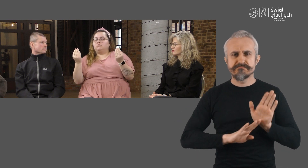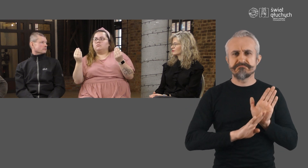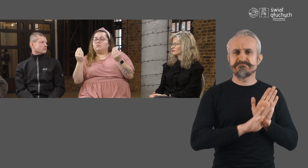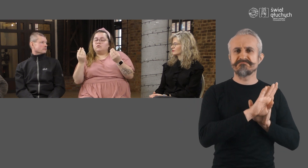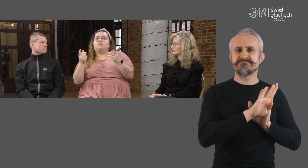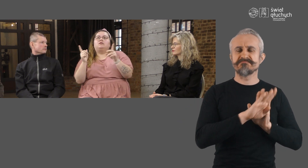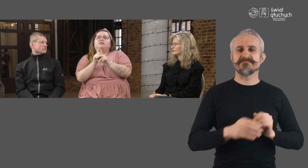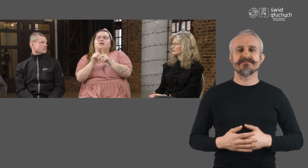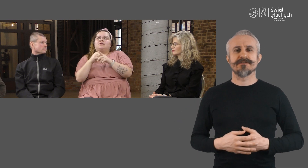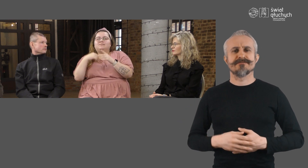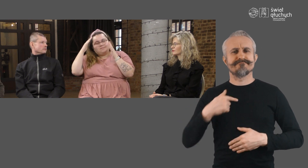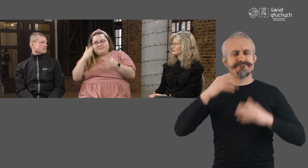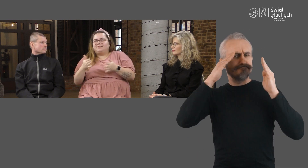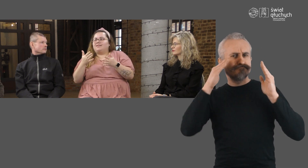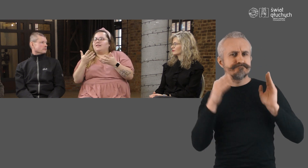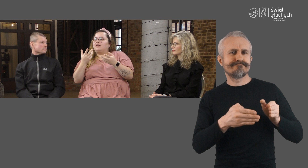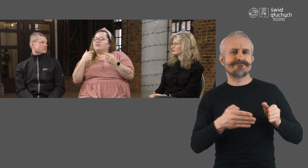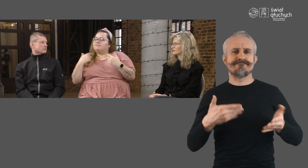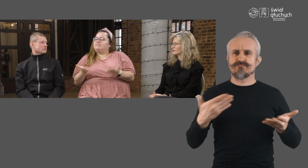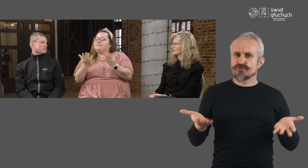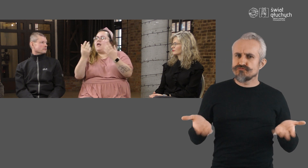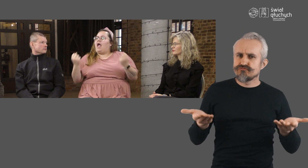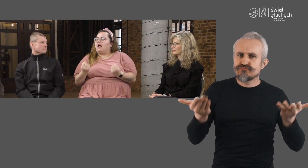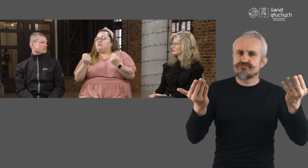Czułam, że mogę się rozwijać.